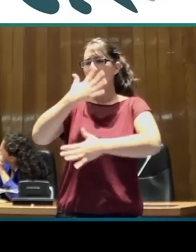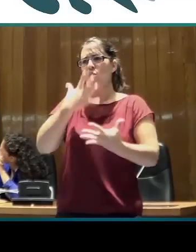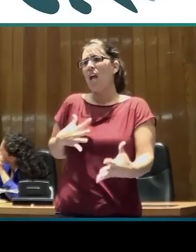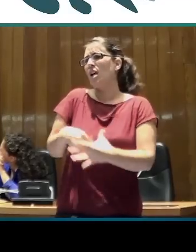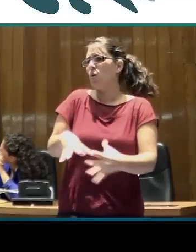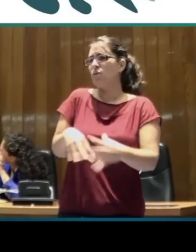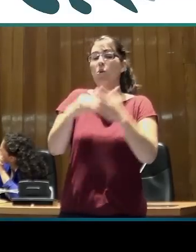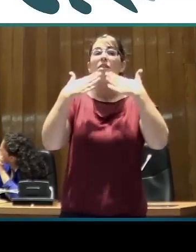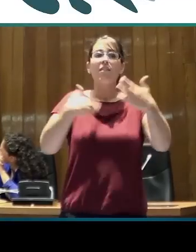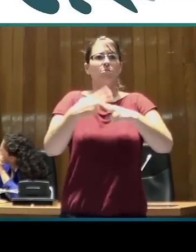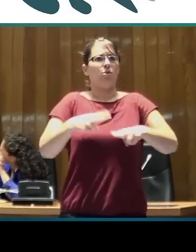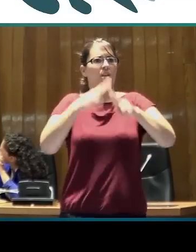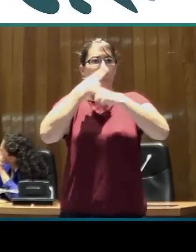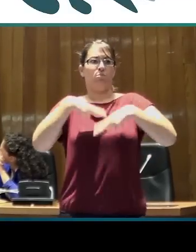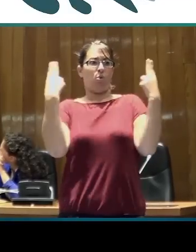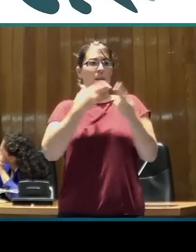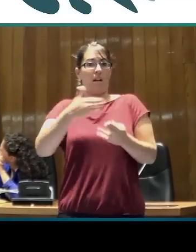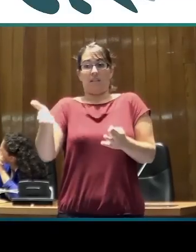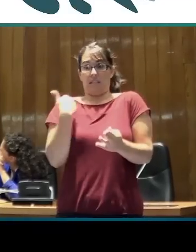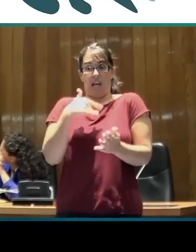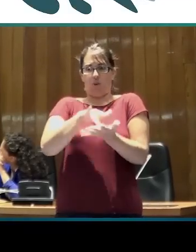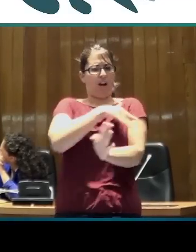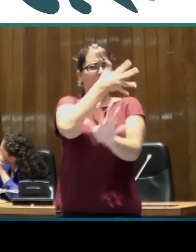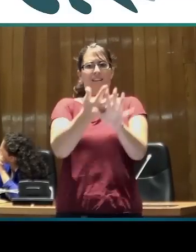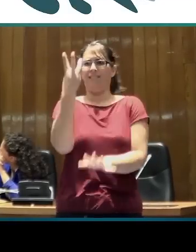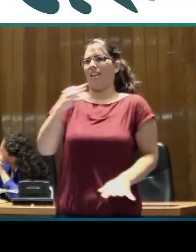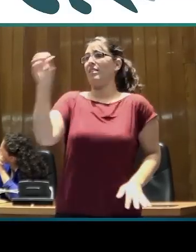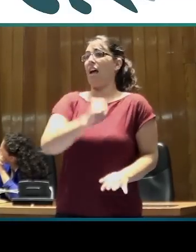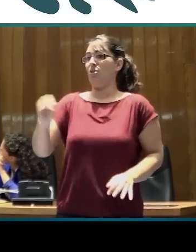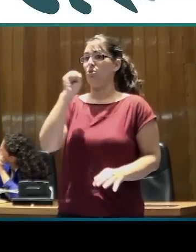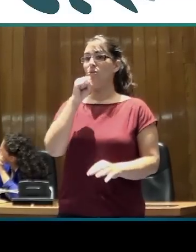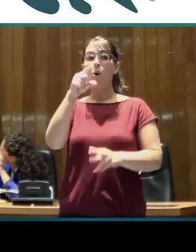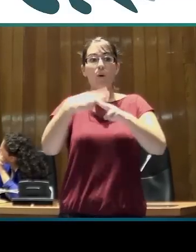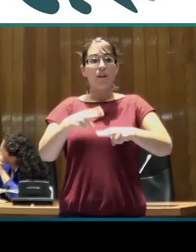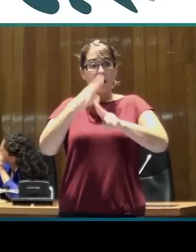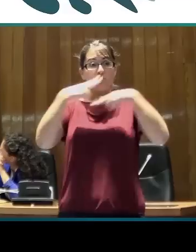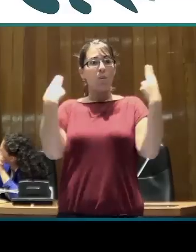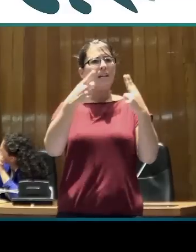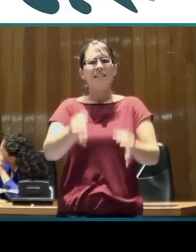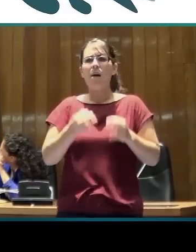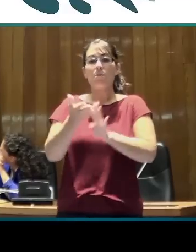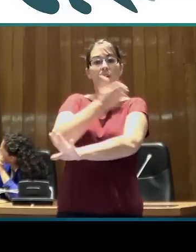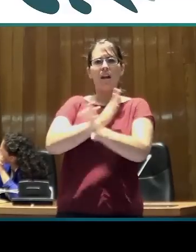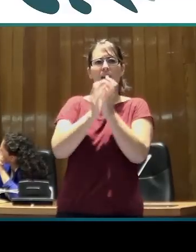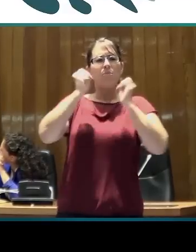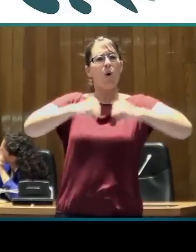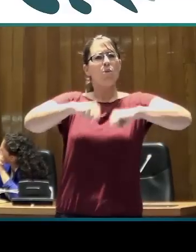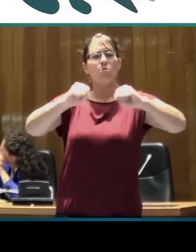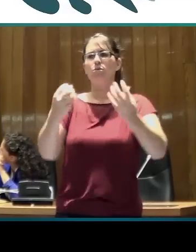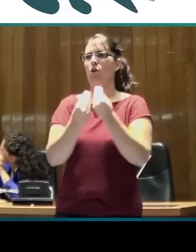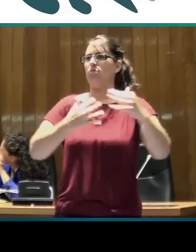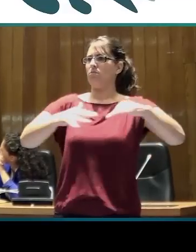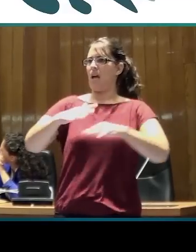las políticas públicas desarrolladas durante más de 30 años. Políticas, por supuesto, siempre consensuadas con el potente tejido asociativo